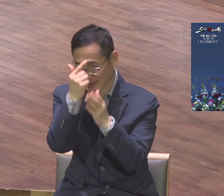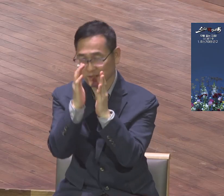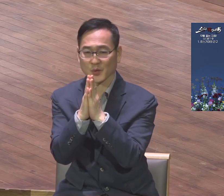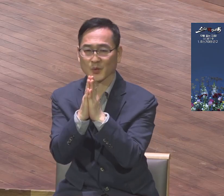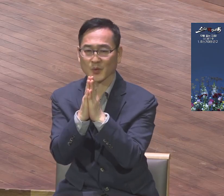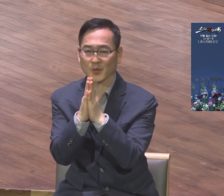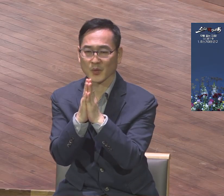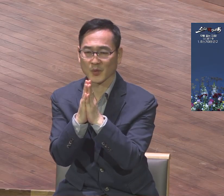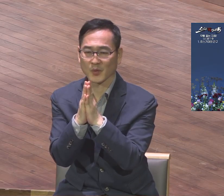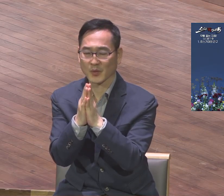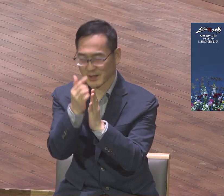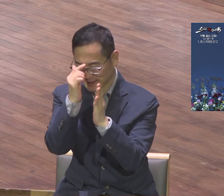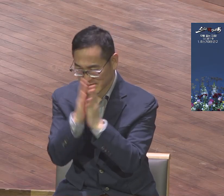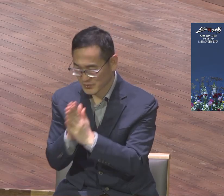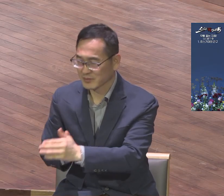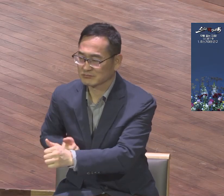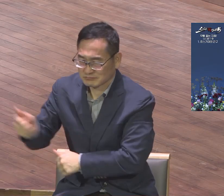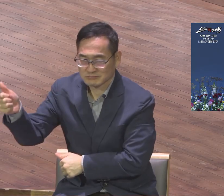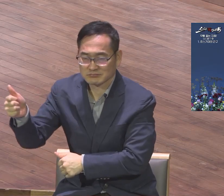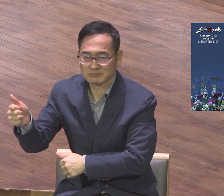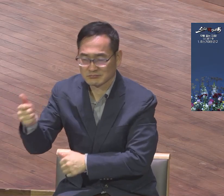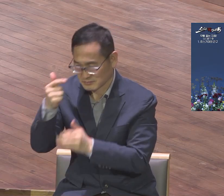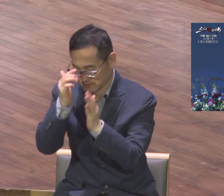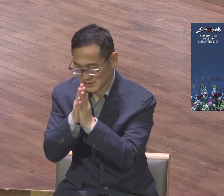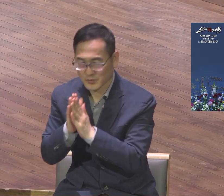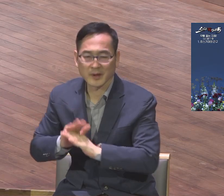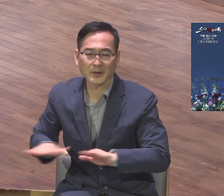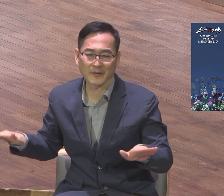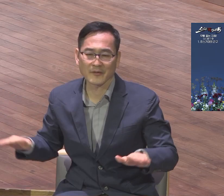기도였어요. 오직 기도.